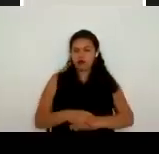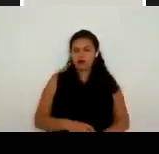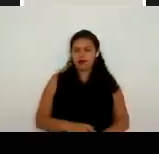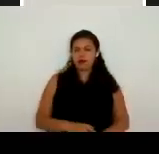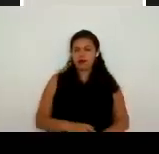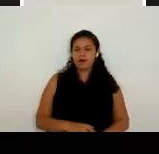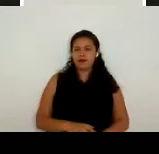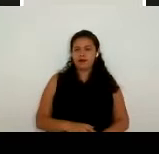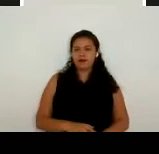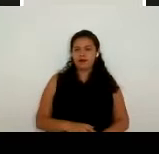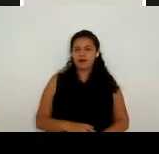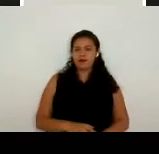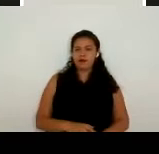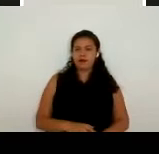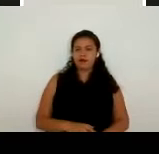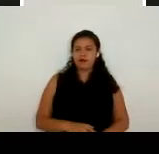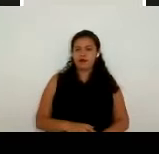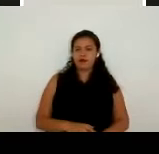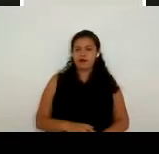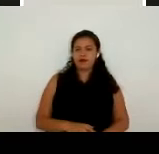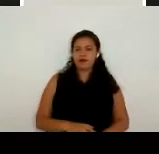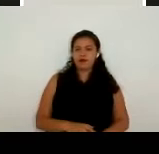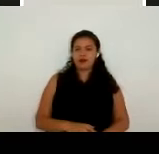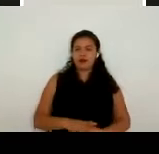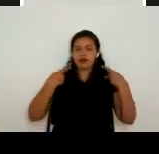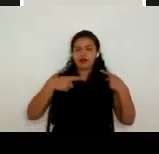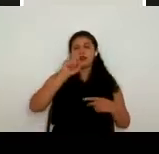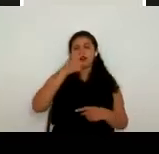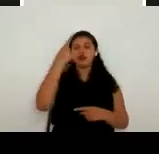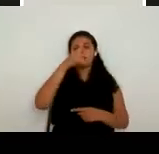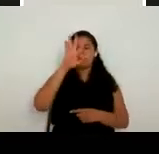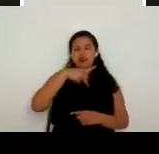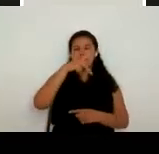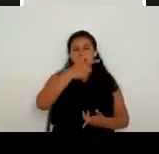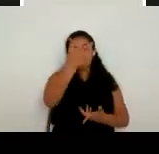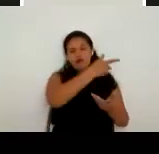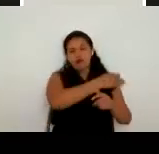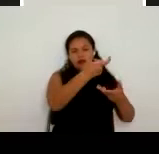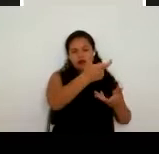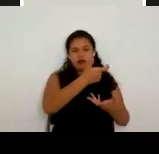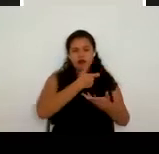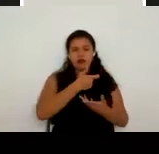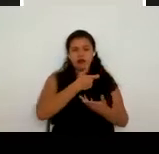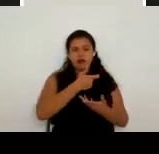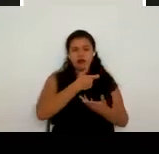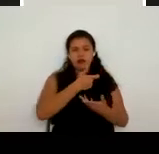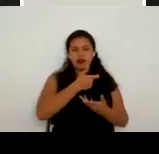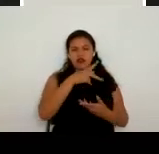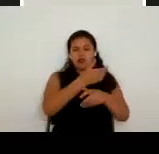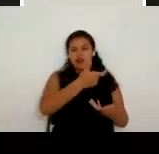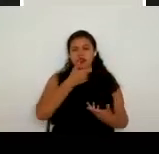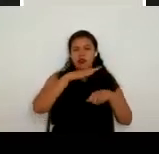y la persona gasta 21% sin hueso familiar quiere decir que el ingreso familiar es más